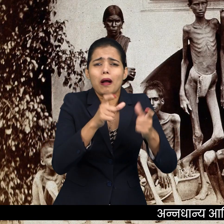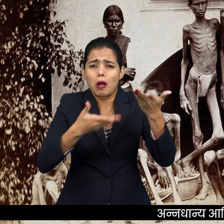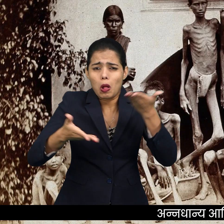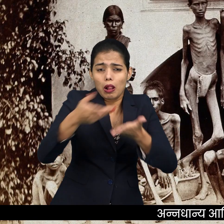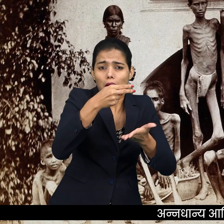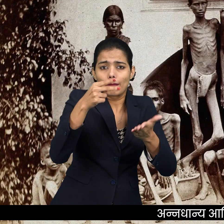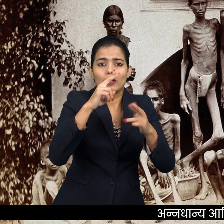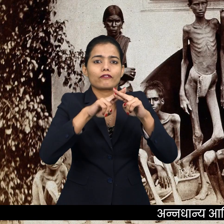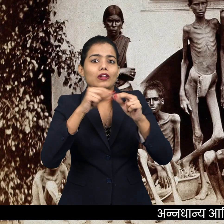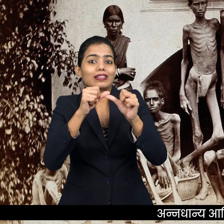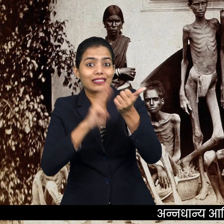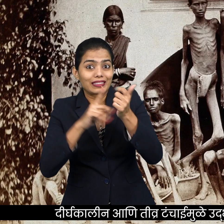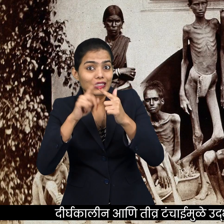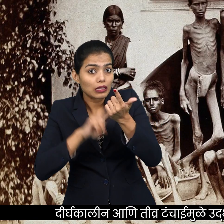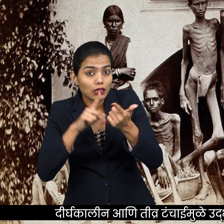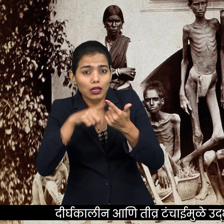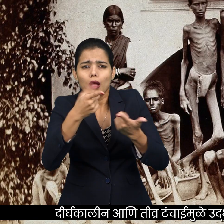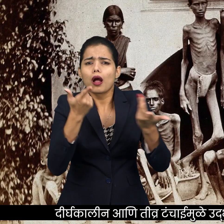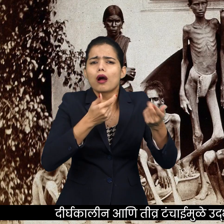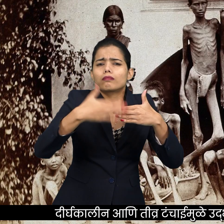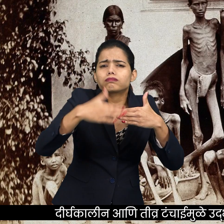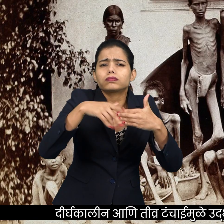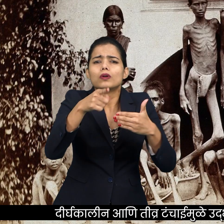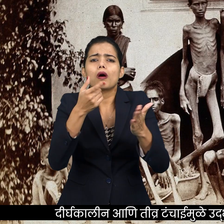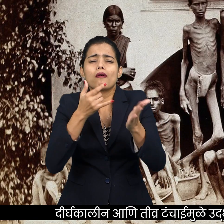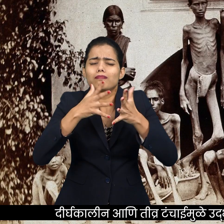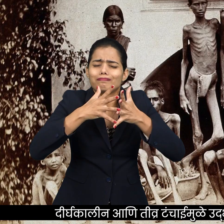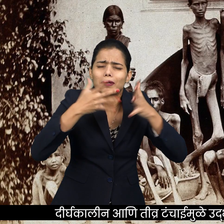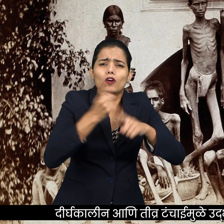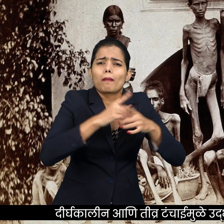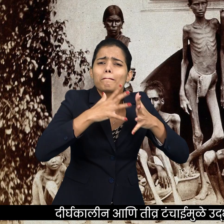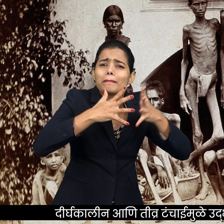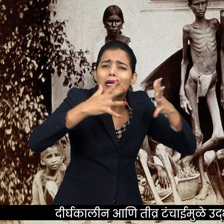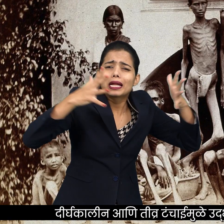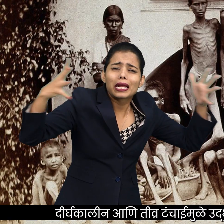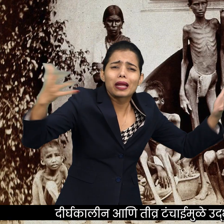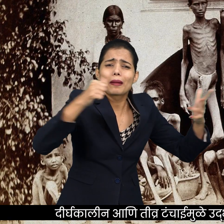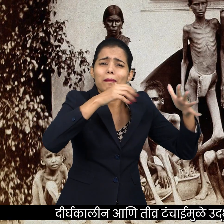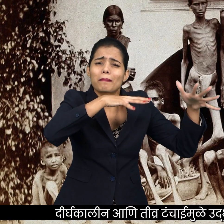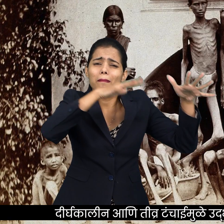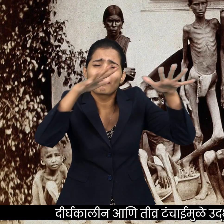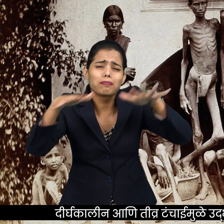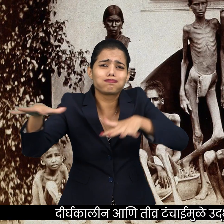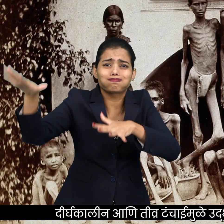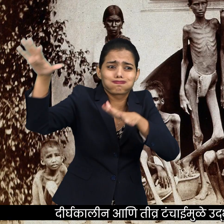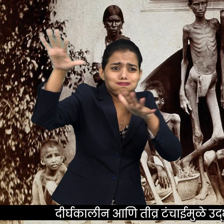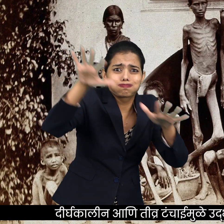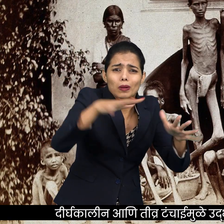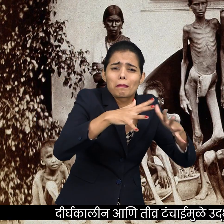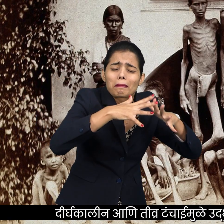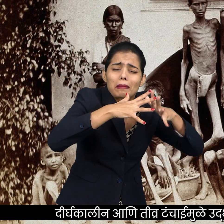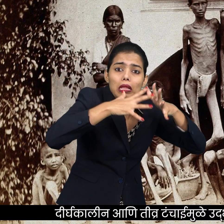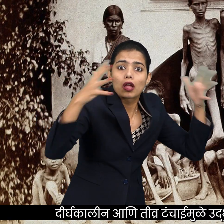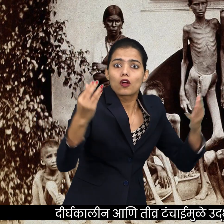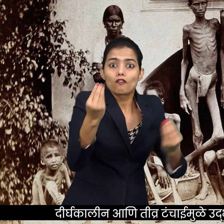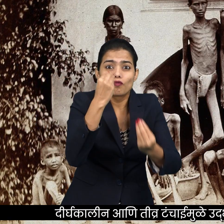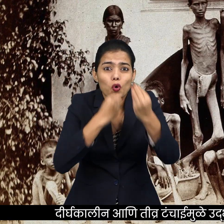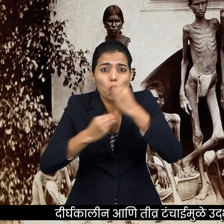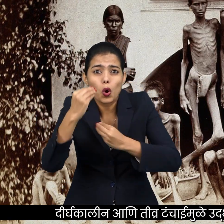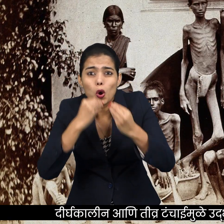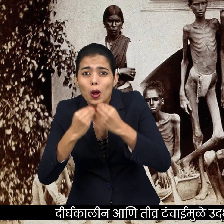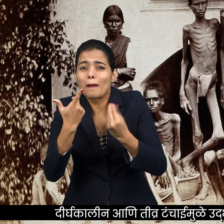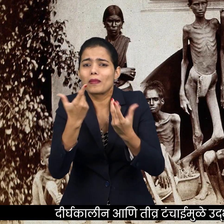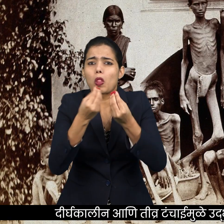आणि पाण्याचा दीर्घकाळी आणि तीव्र टंचाईमुळे उद्भवणारी परिस्थिती म्हणजेच